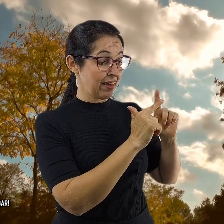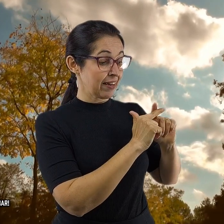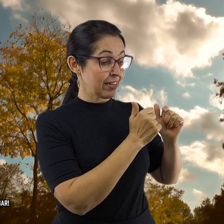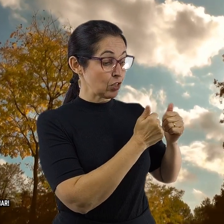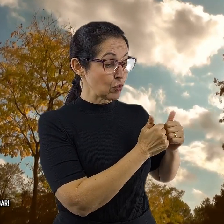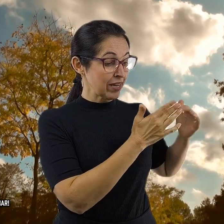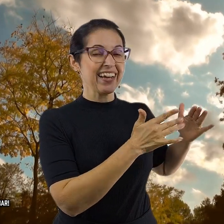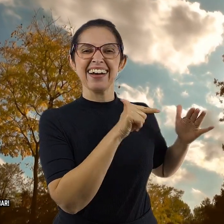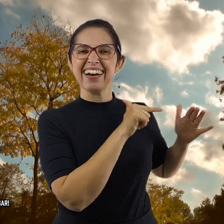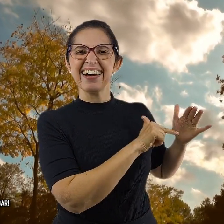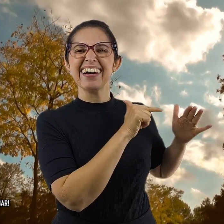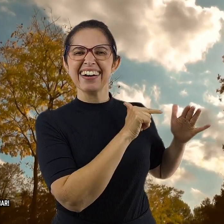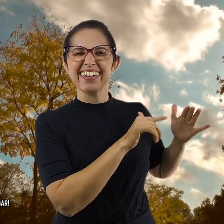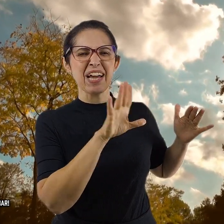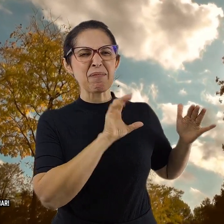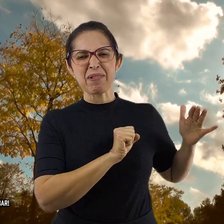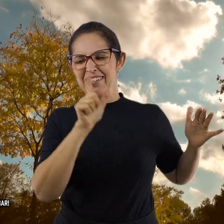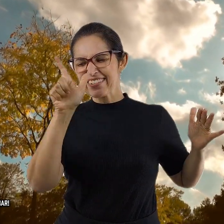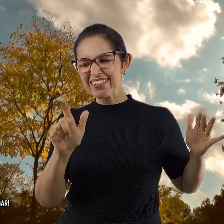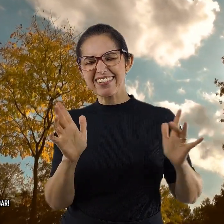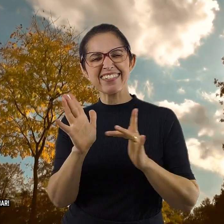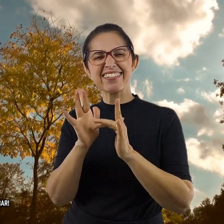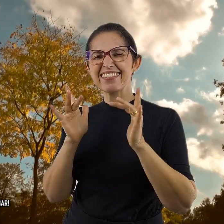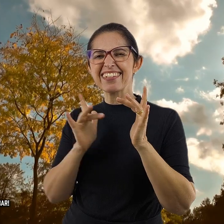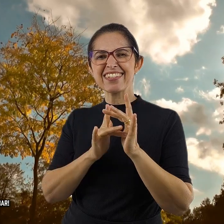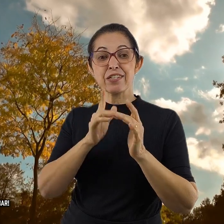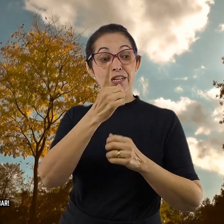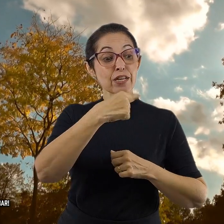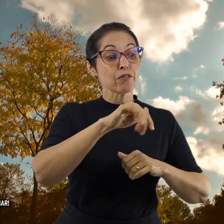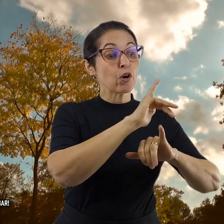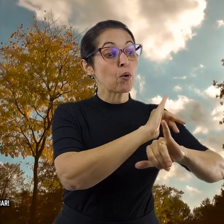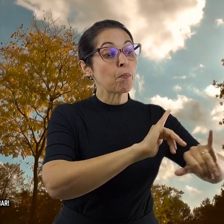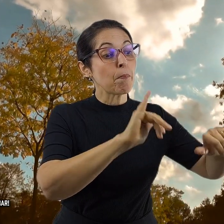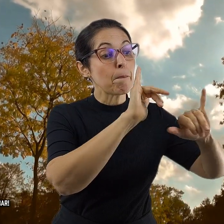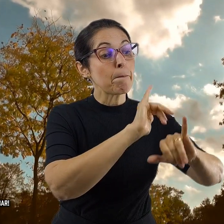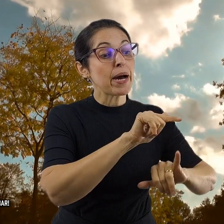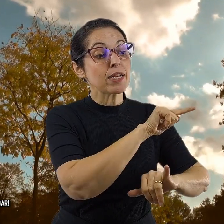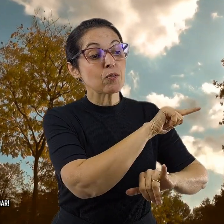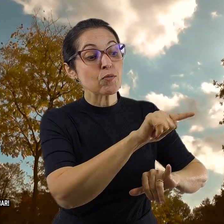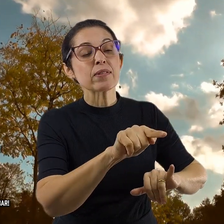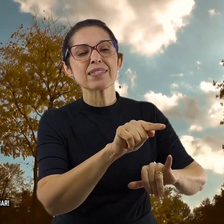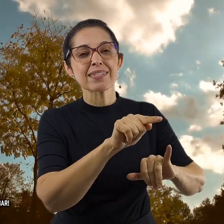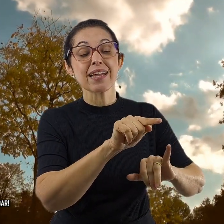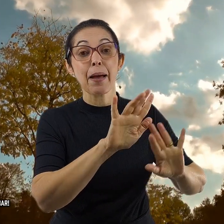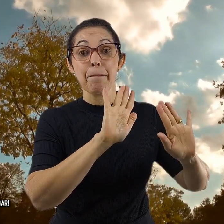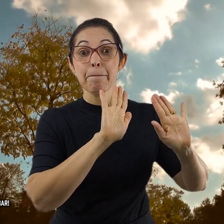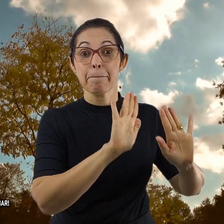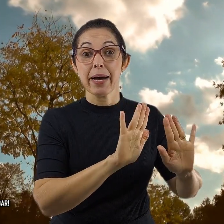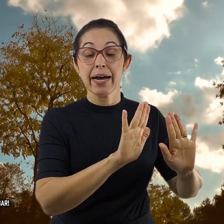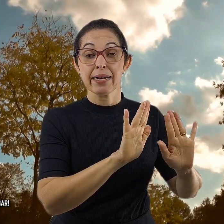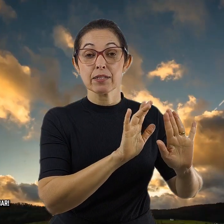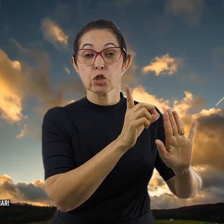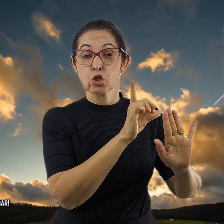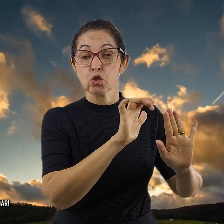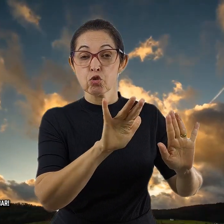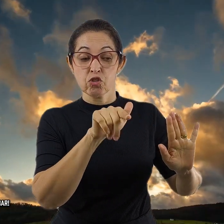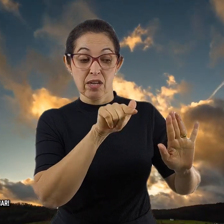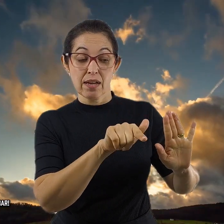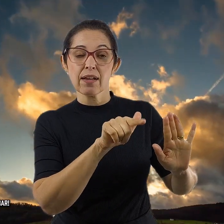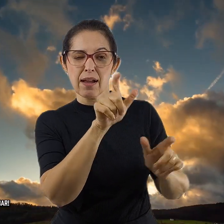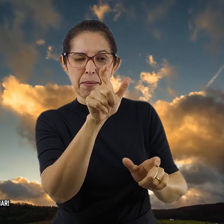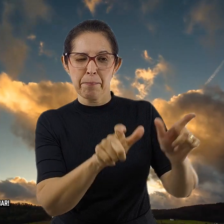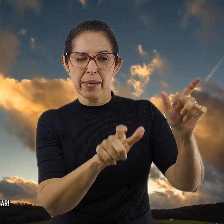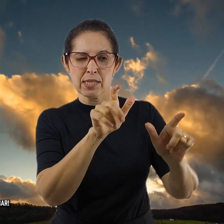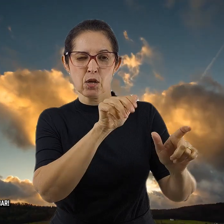por Jesus, ela saiu para pregar o Evangelho. Mas você vê, quando os apóstolos morrem, pode pegar, quem gosta de